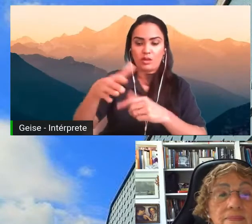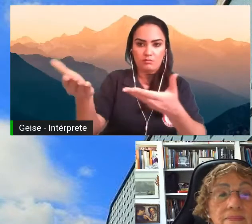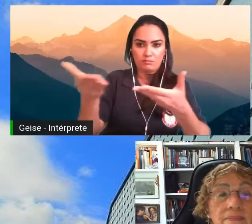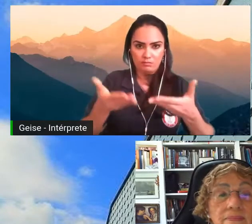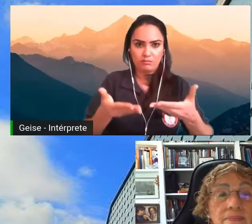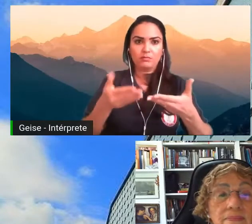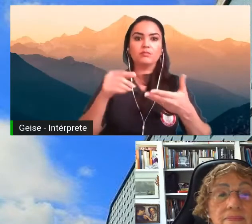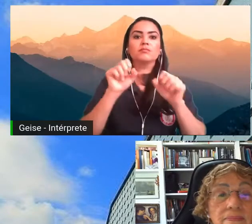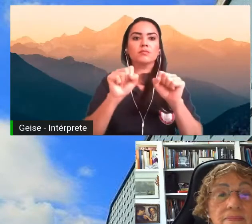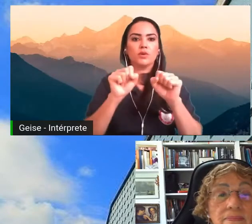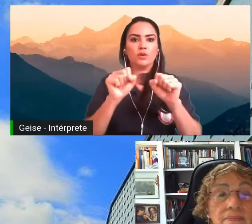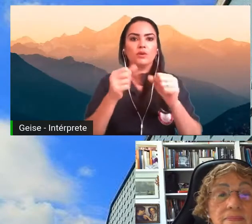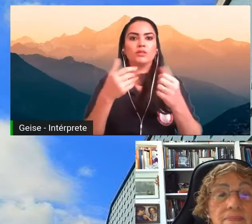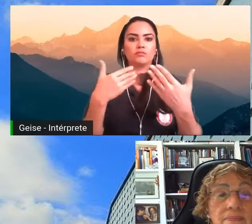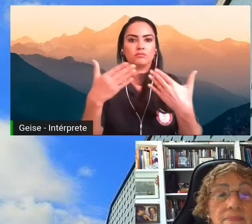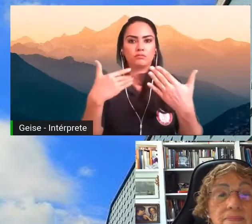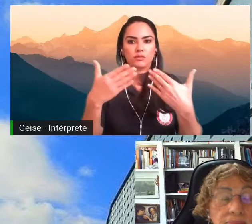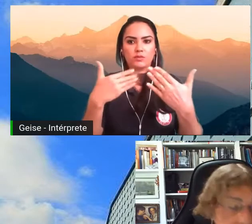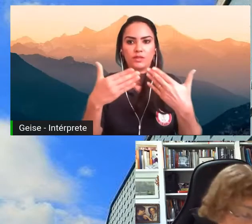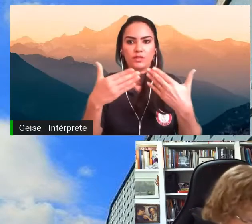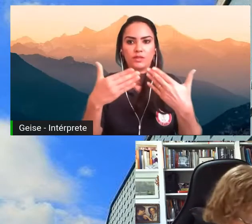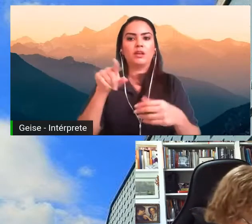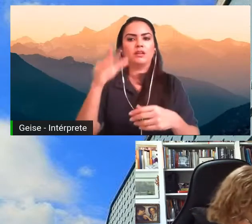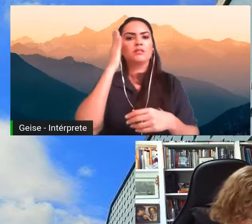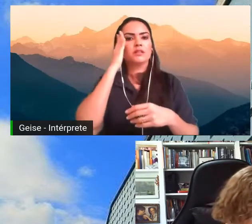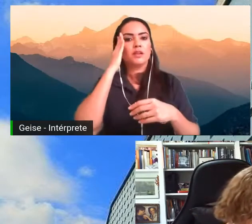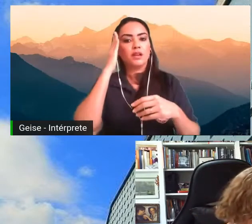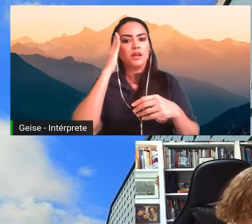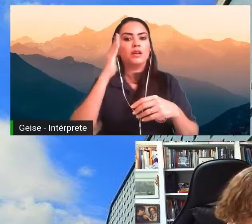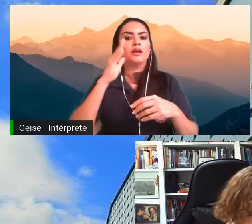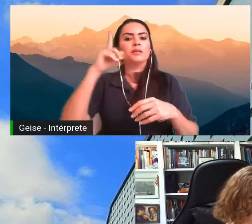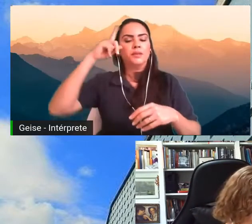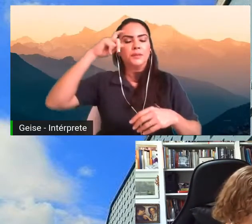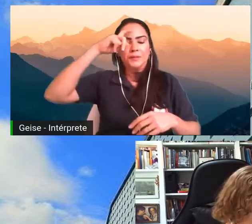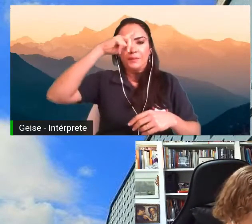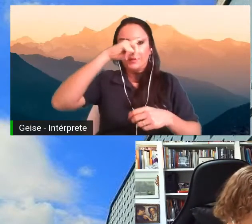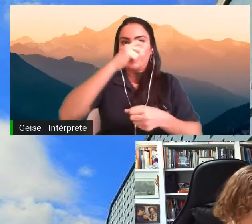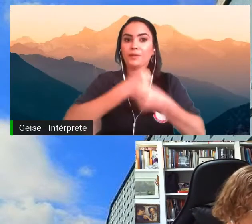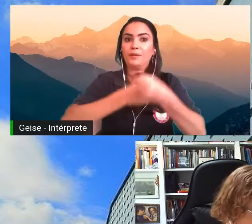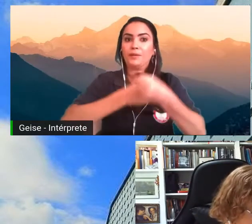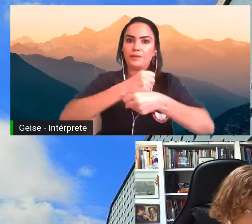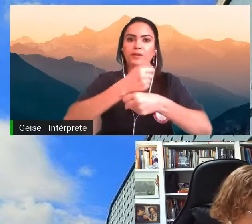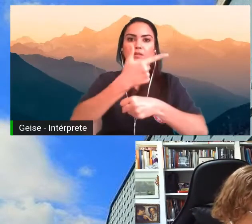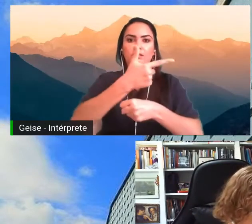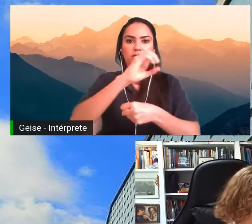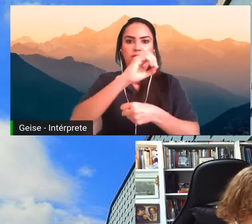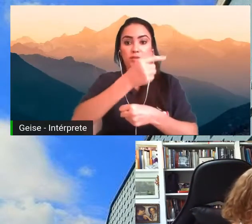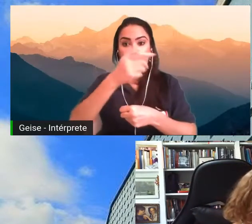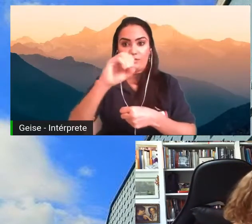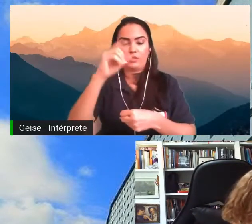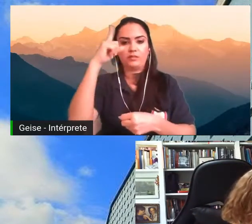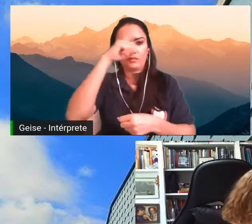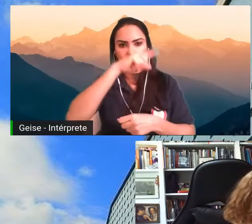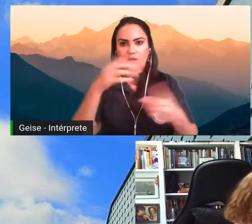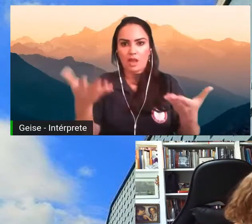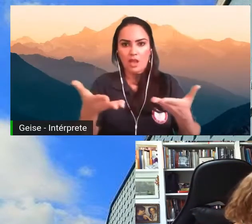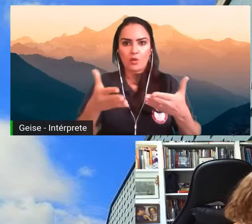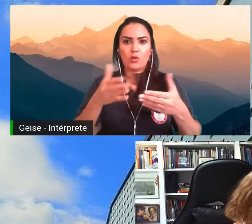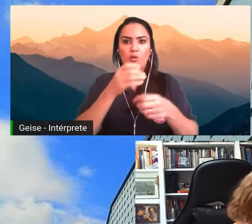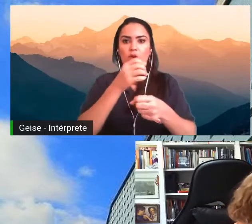enorme foi o nosso ano passado, né? 2020 foi um desafio enorme, não deverá ser diferente